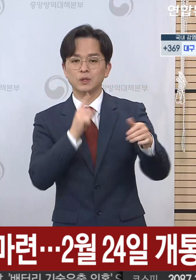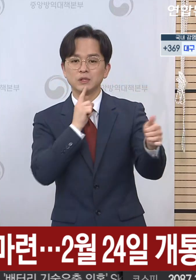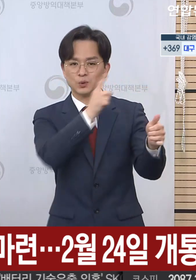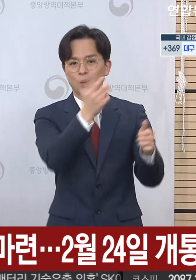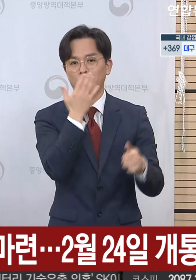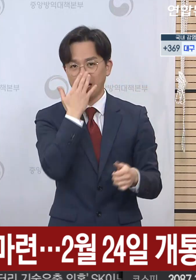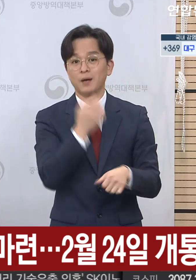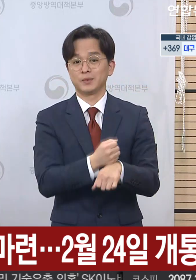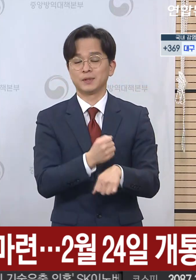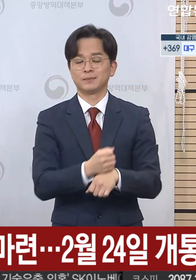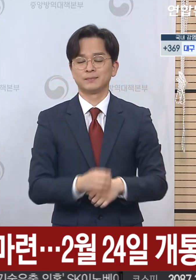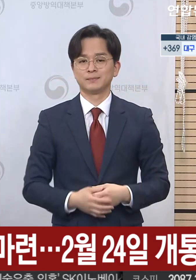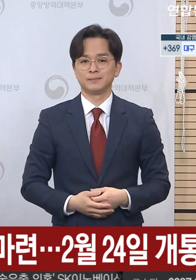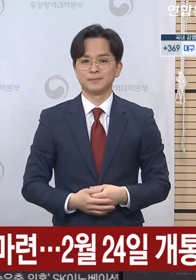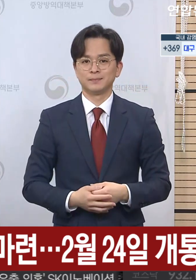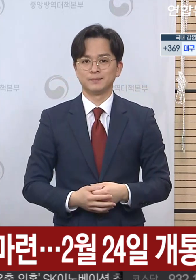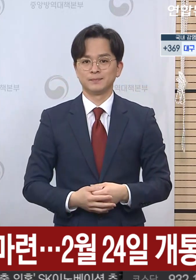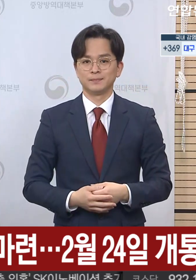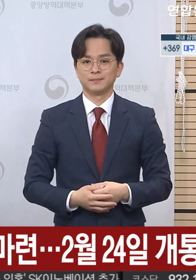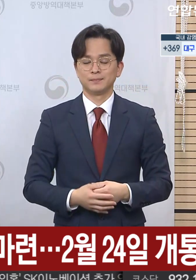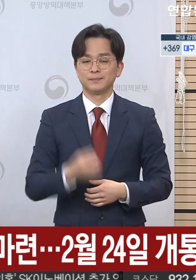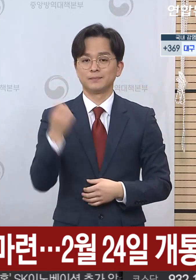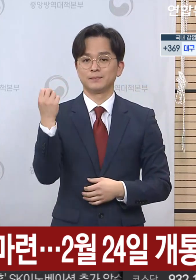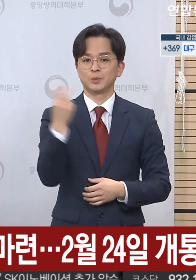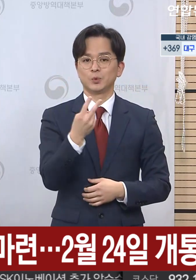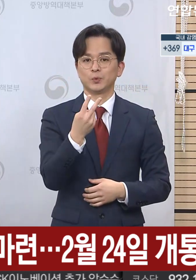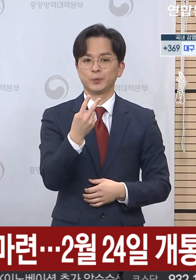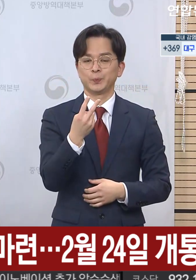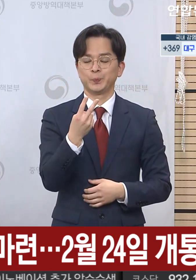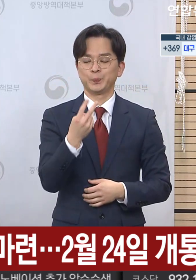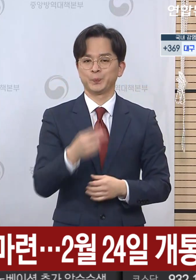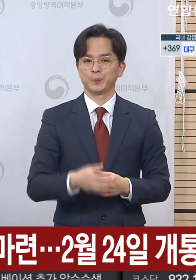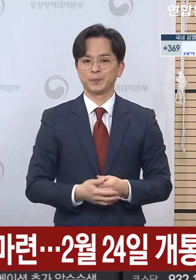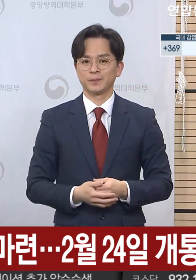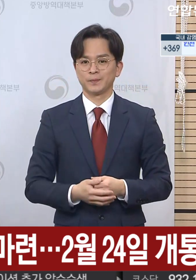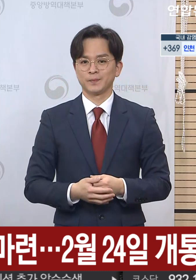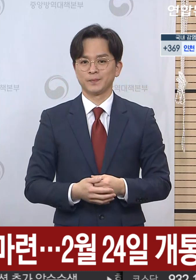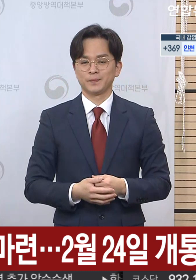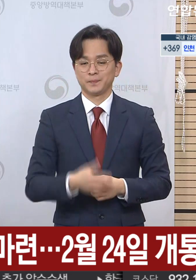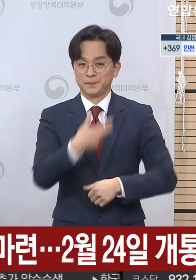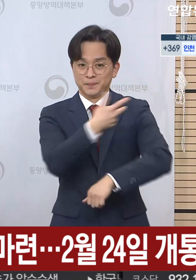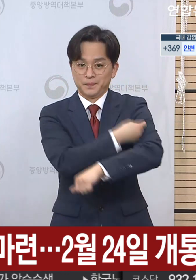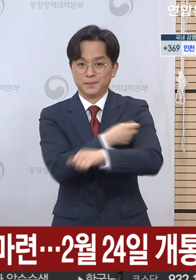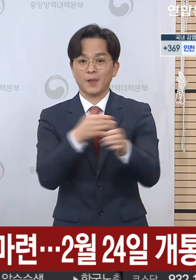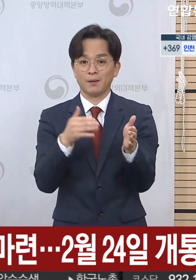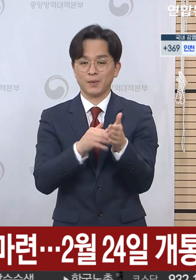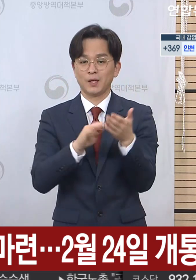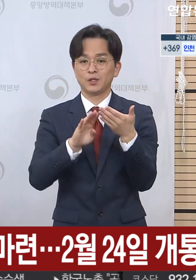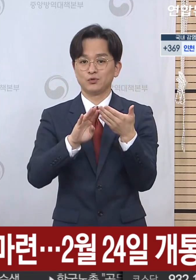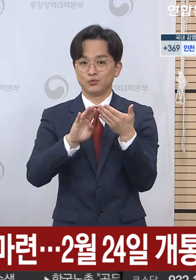시스템을 구축하였습니다. 또 한편 접종을 받은 사람은 접종 후에